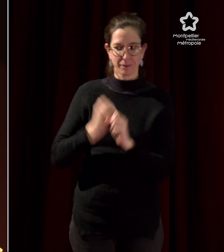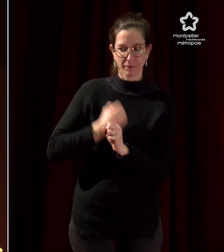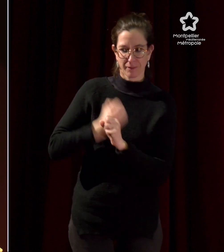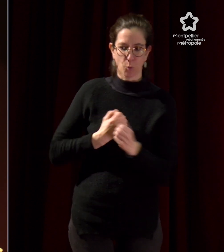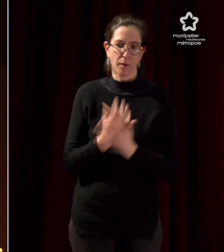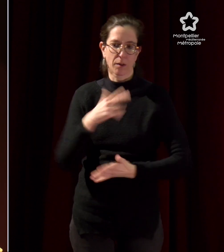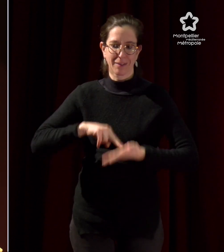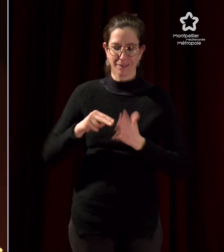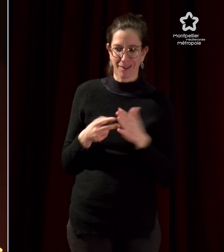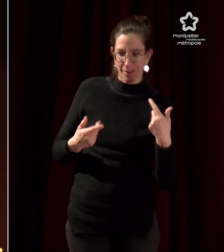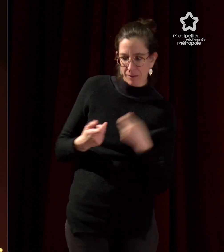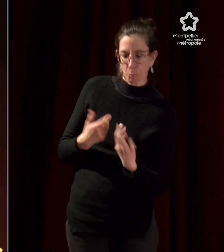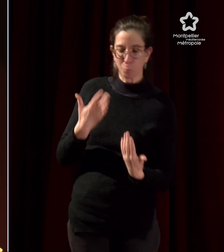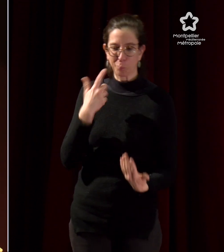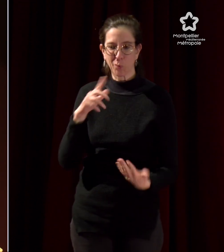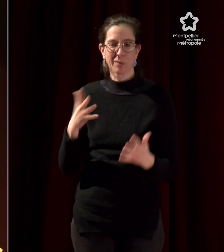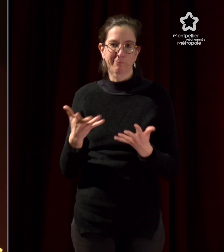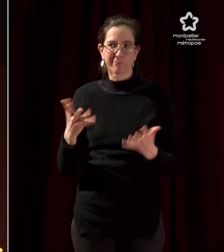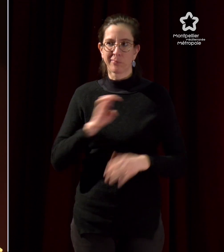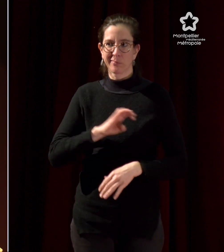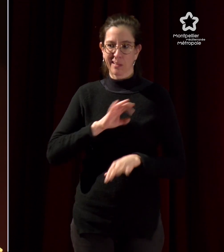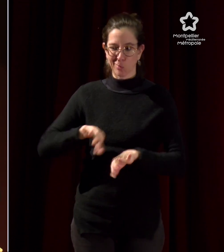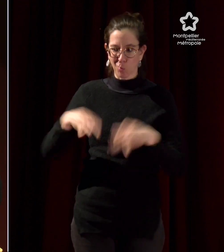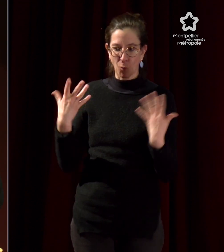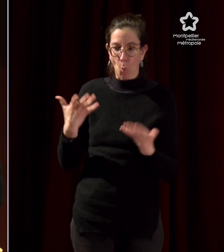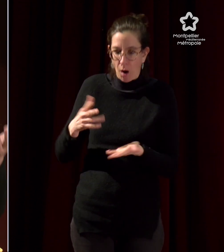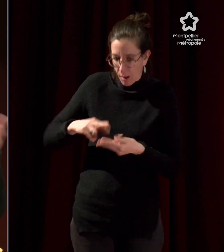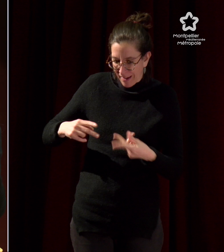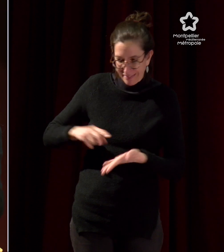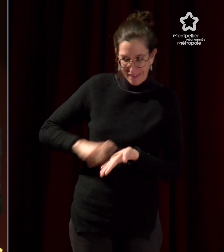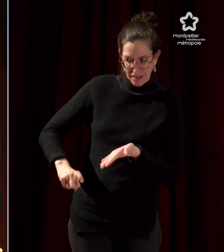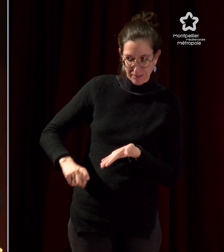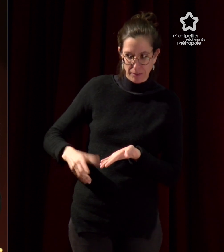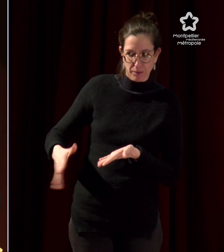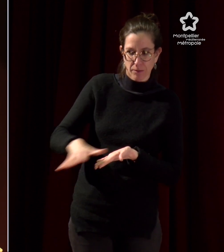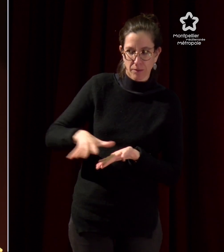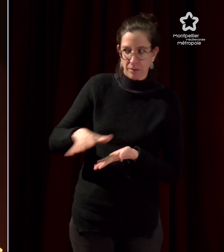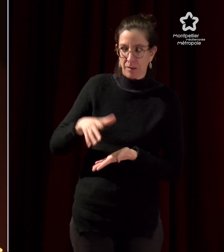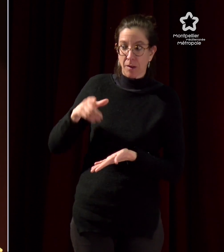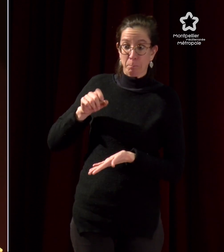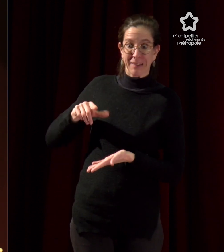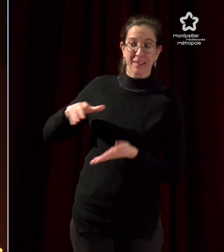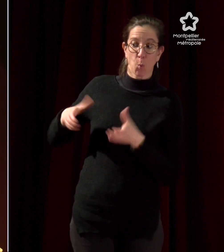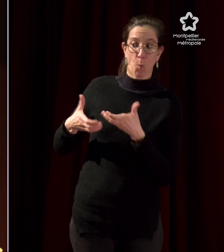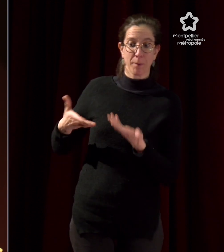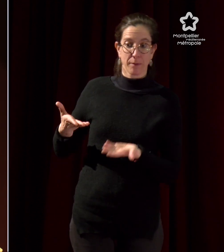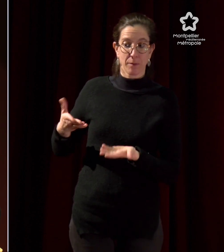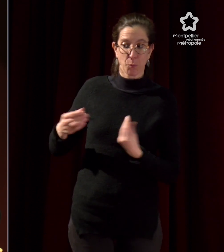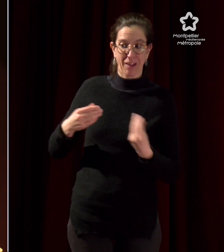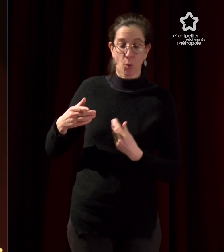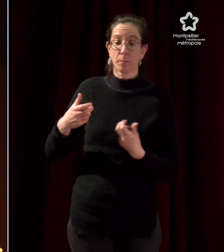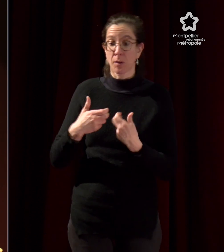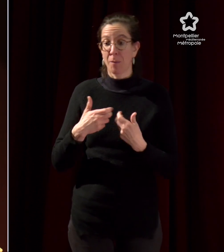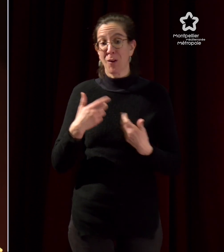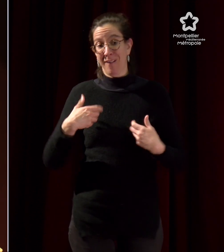technique pour peut-être trouver des traces d'ADN d'individus de la lignée humaine, par exemple dans